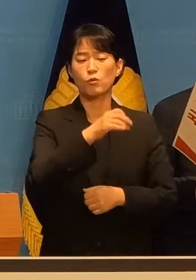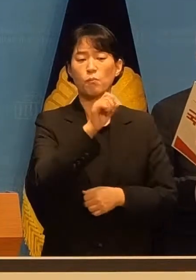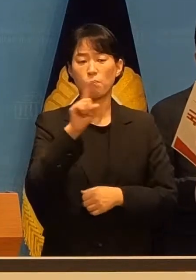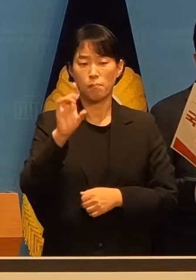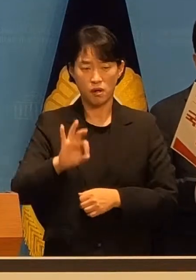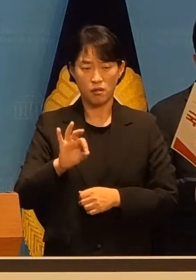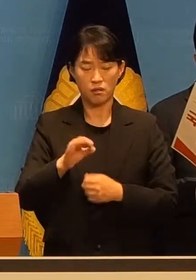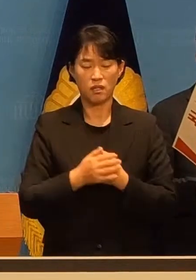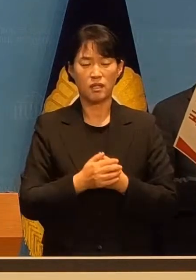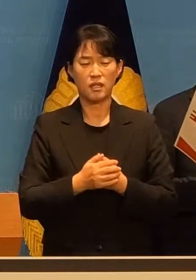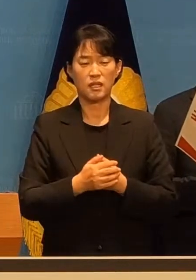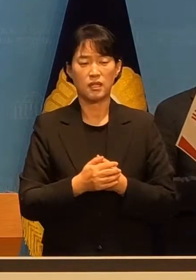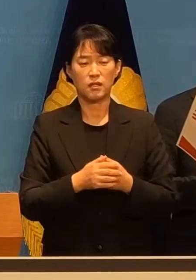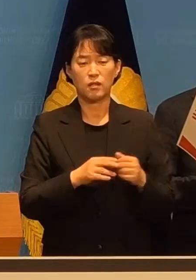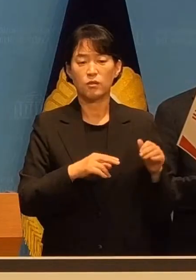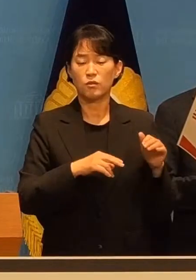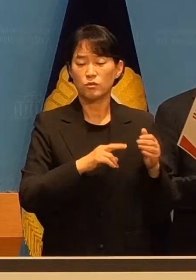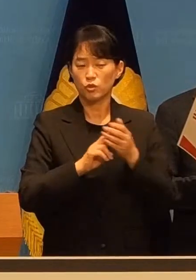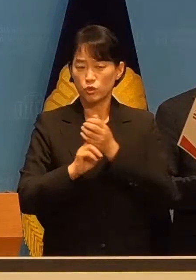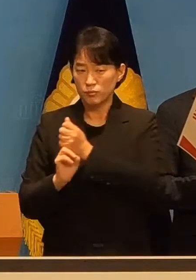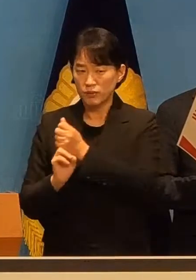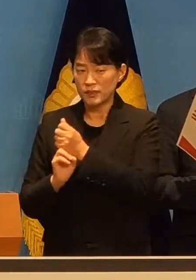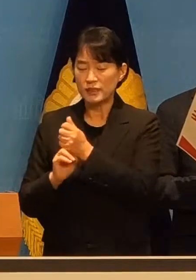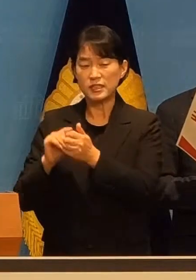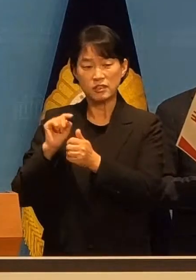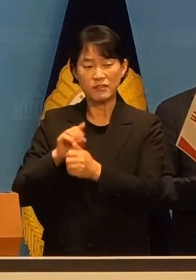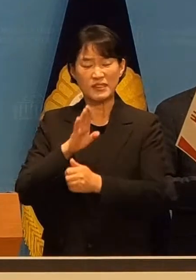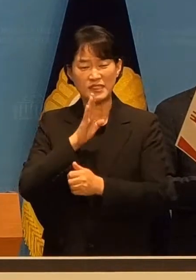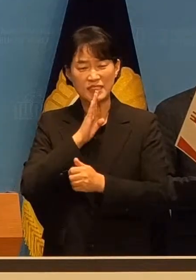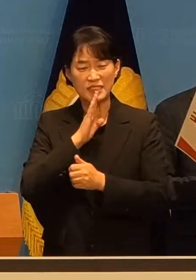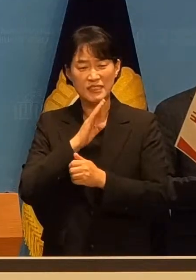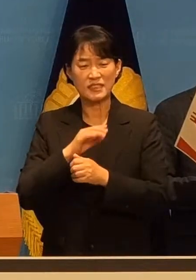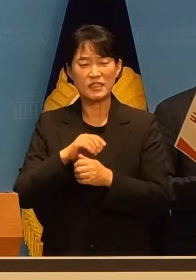대리점이 회피하는 진실을 강제로 끌어내 주십시오.